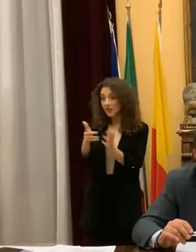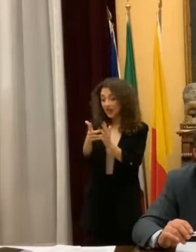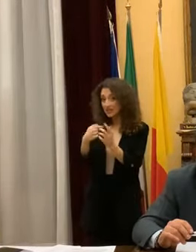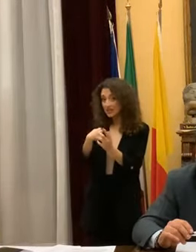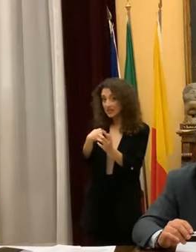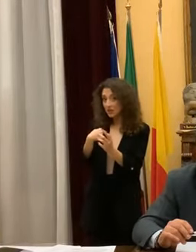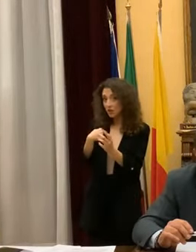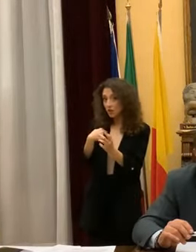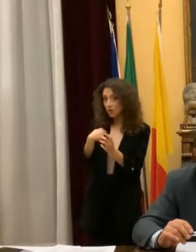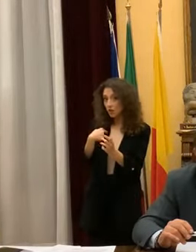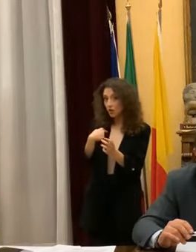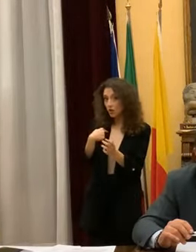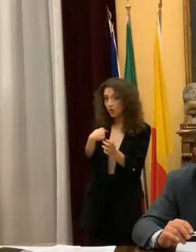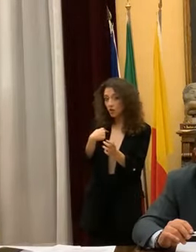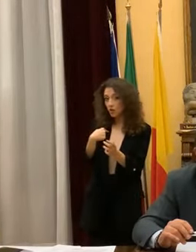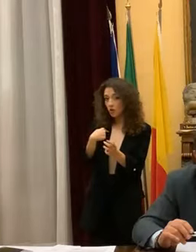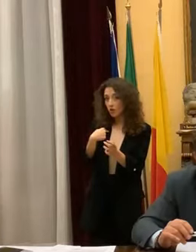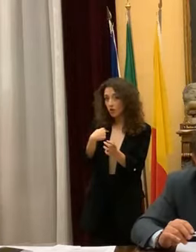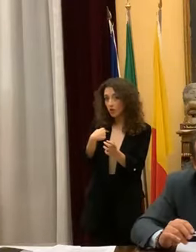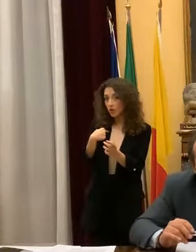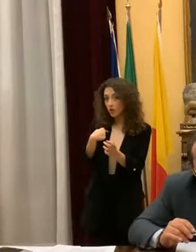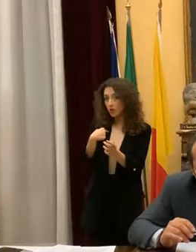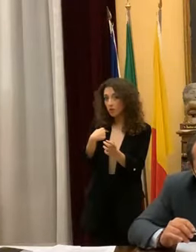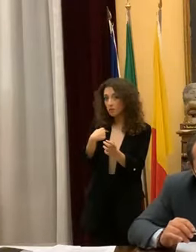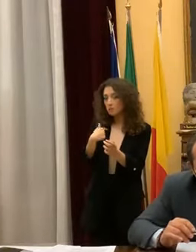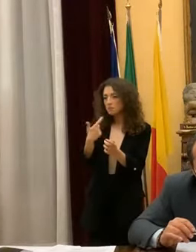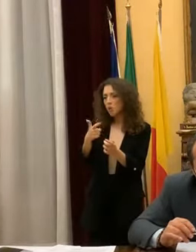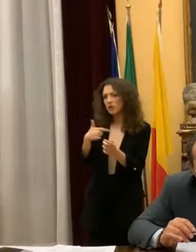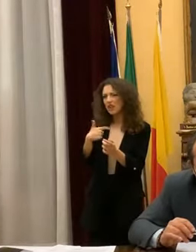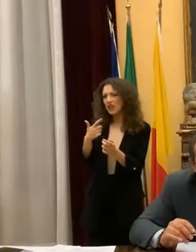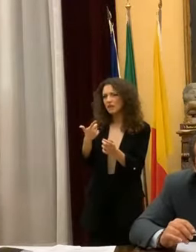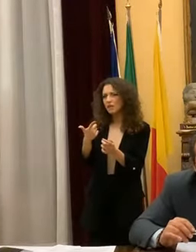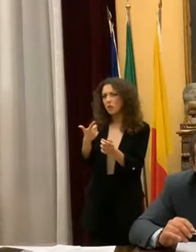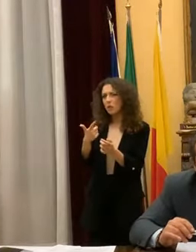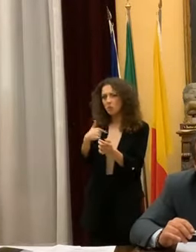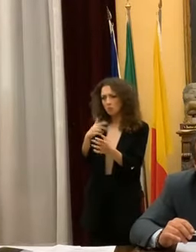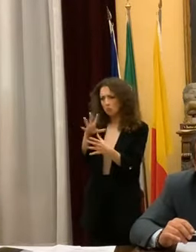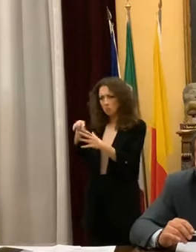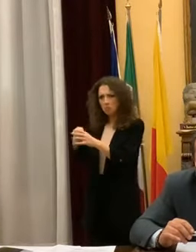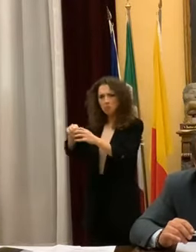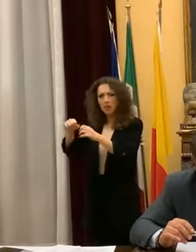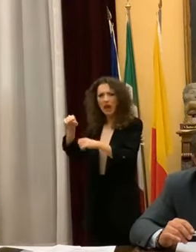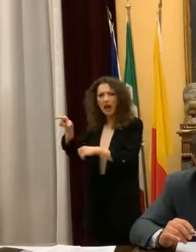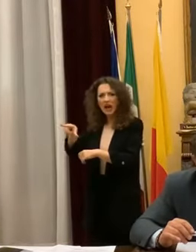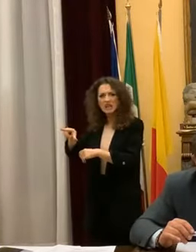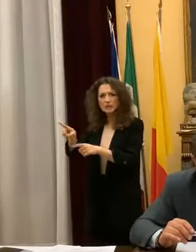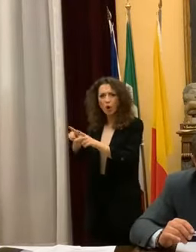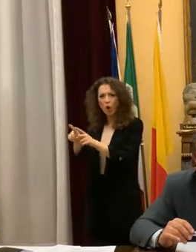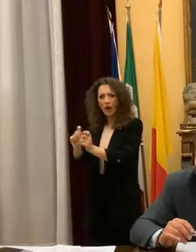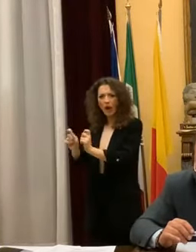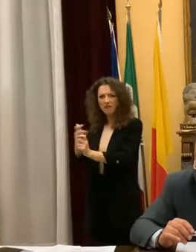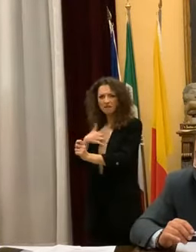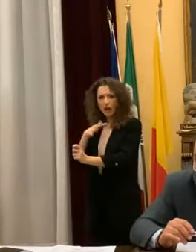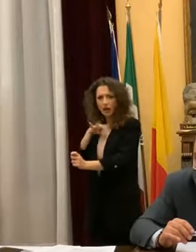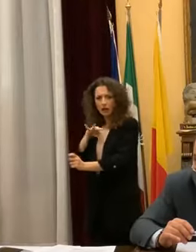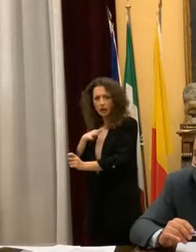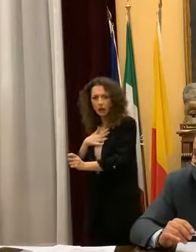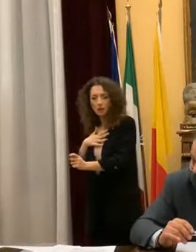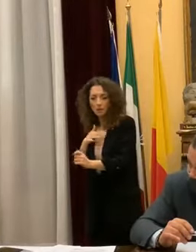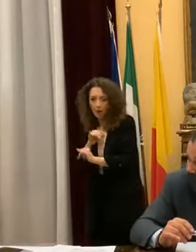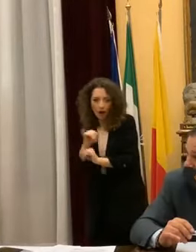non usa il serbatoio dell'ASP come serbatoio politico. Mai fatto. Tant'è vero che La Paglia, nonostante